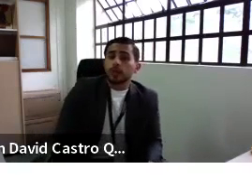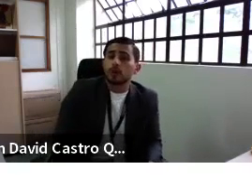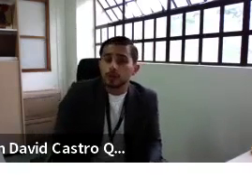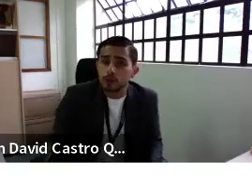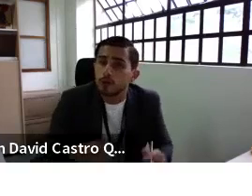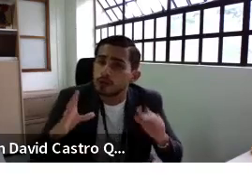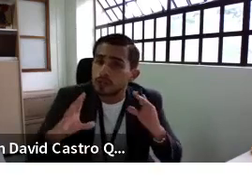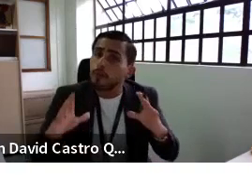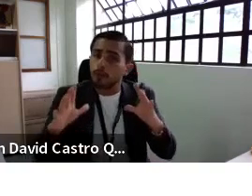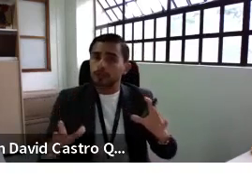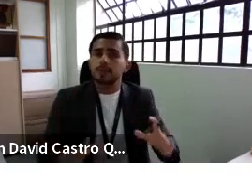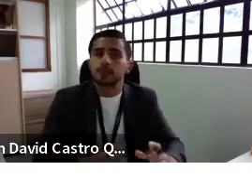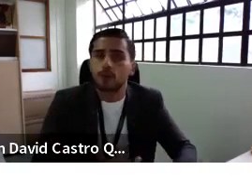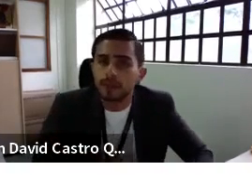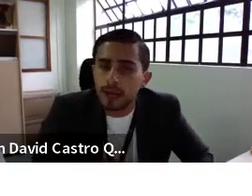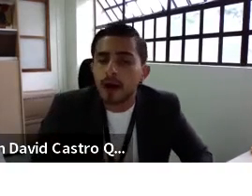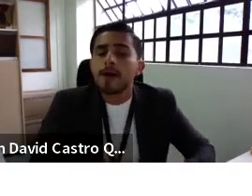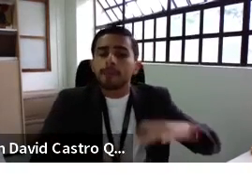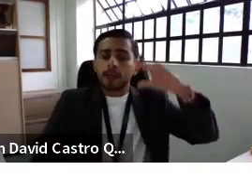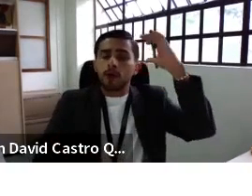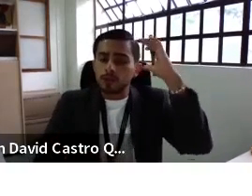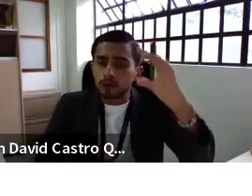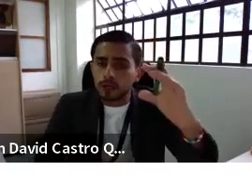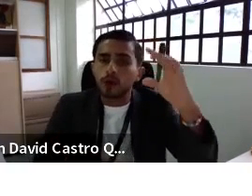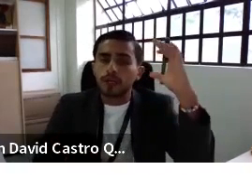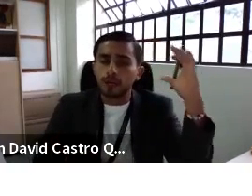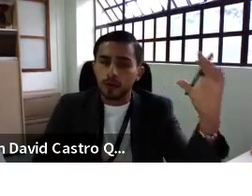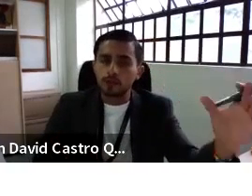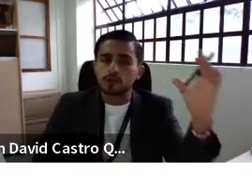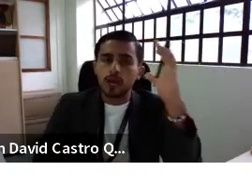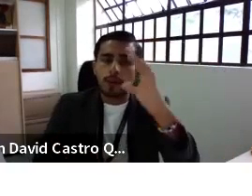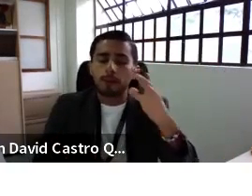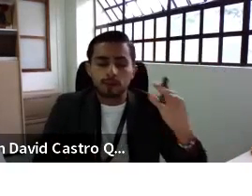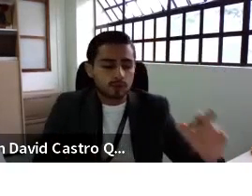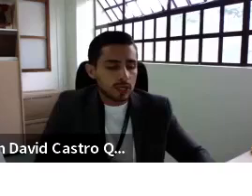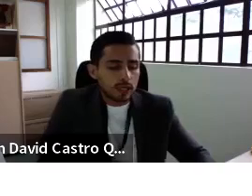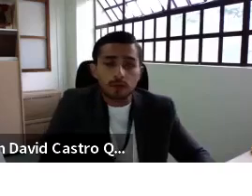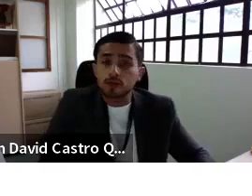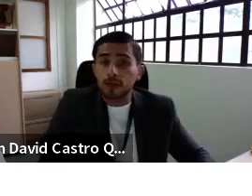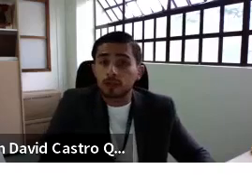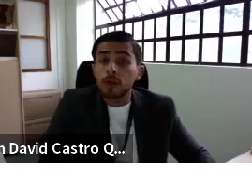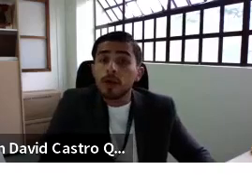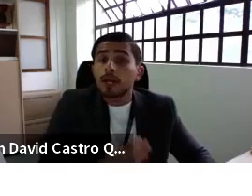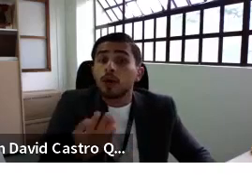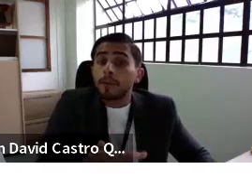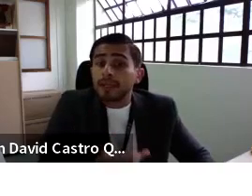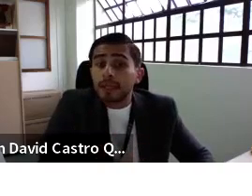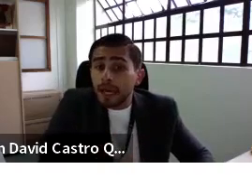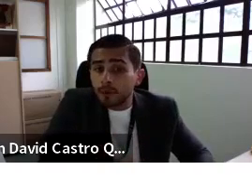e innovación con los tres componentes que les comentaba innovación tecnológica innovación social apropiación social del conocimiento y lo que pretendemos